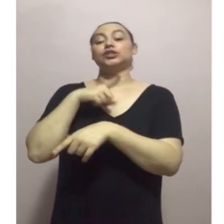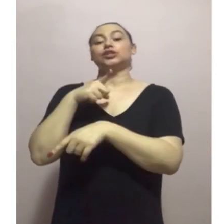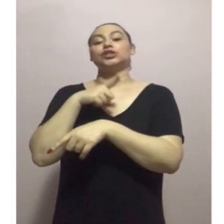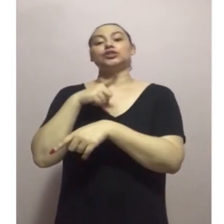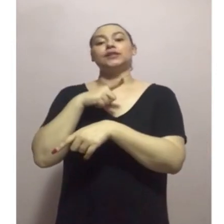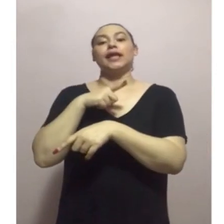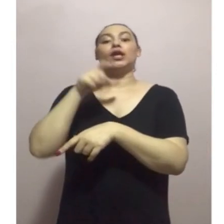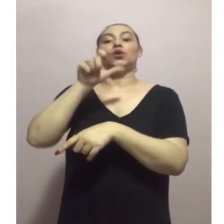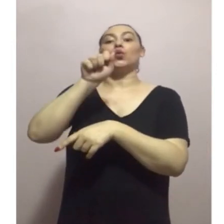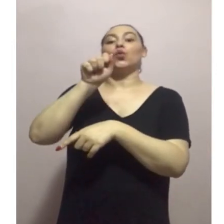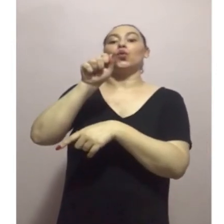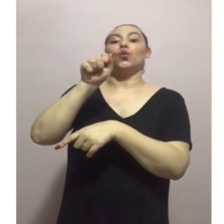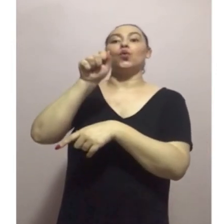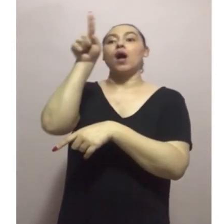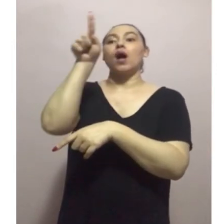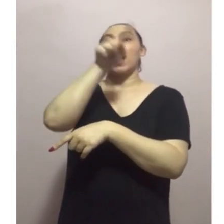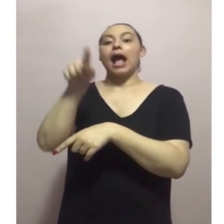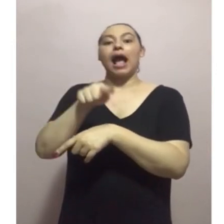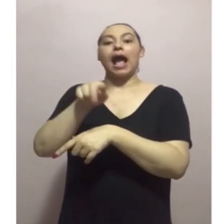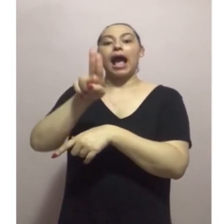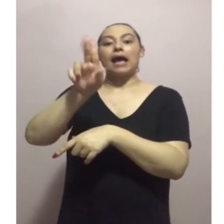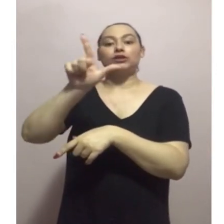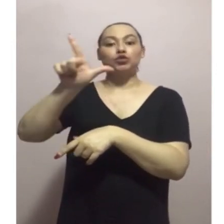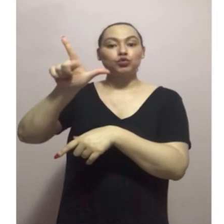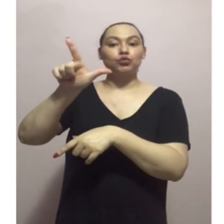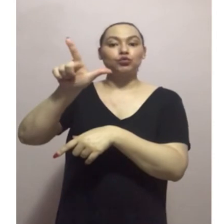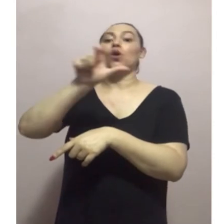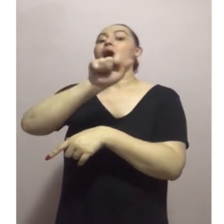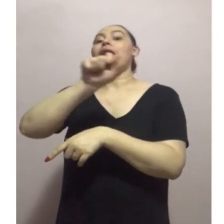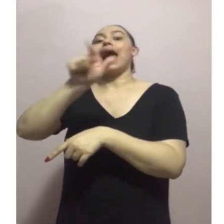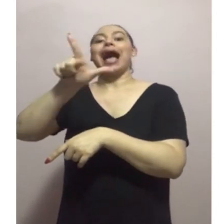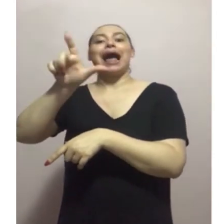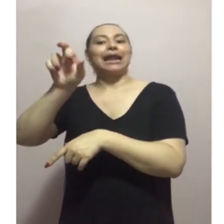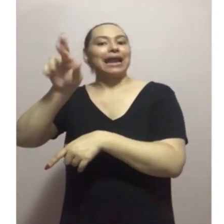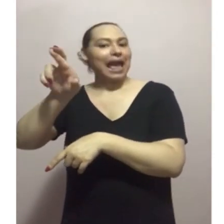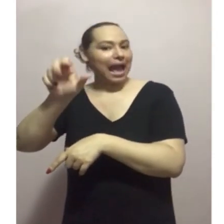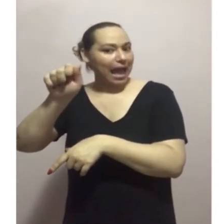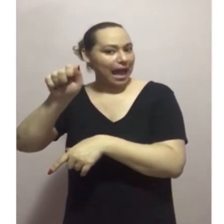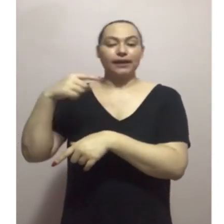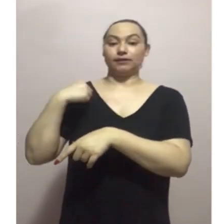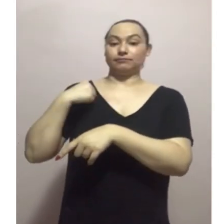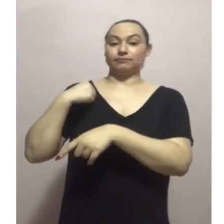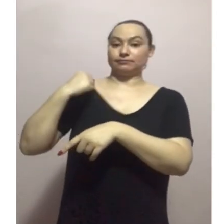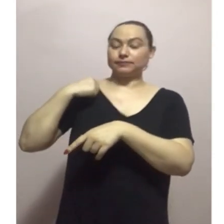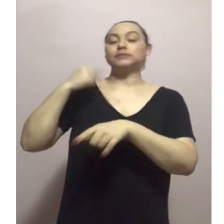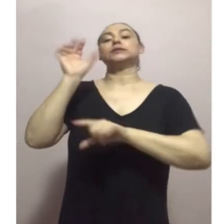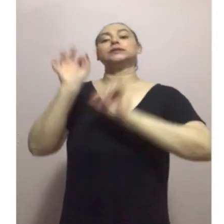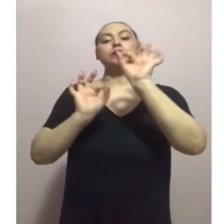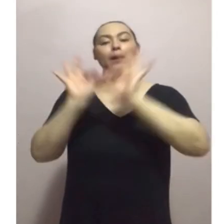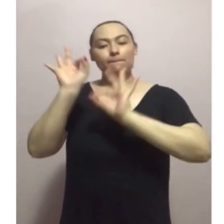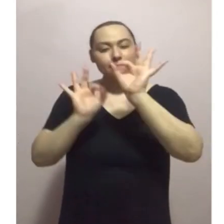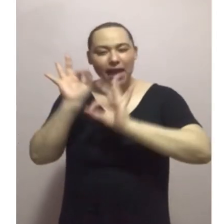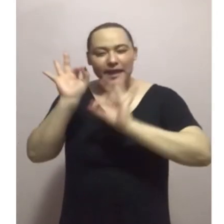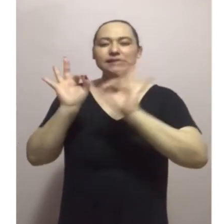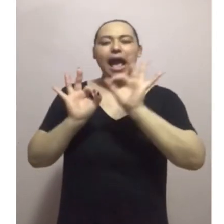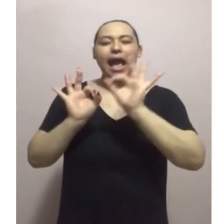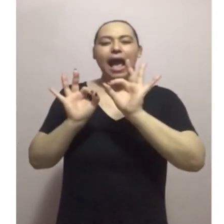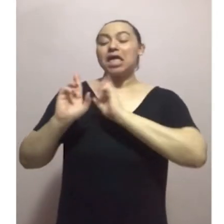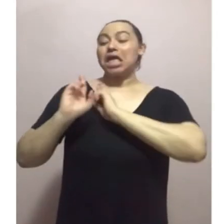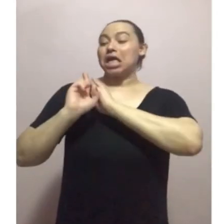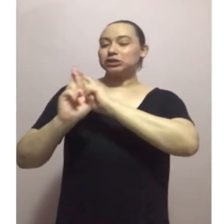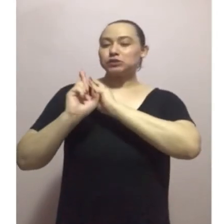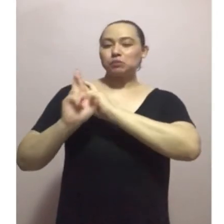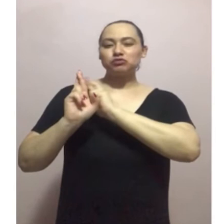tem, no caso da Bárbara, o Azul, a equipe de figurino da Lara, ou seja, são pessoas muito comprometidas